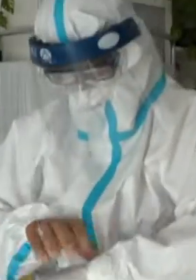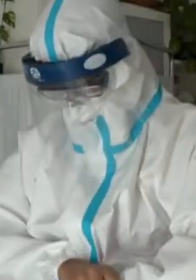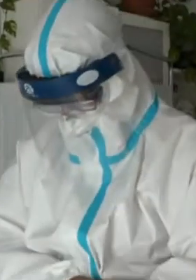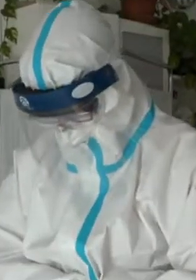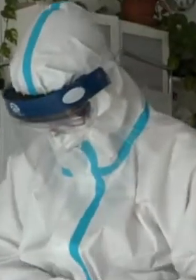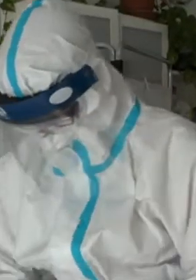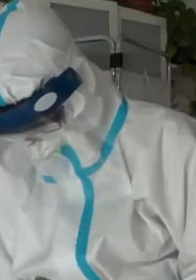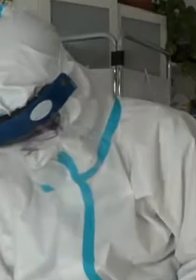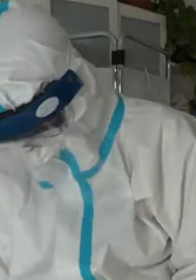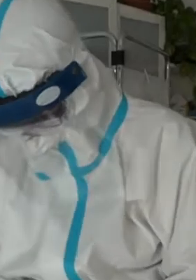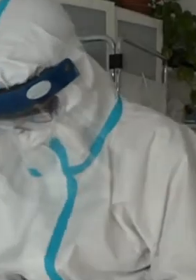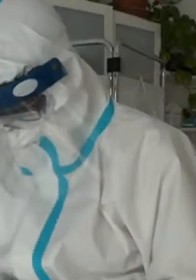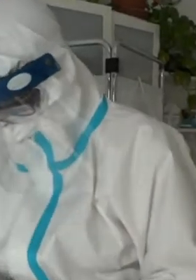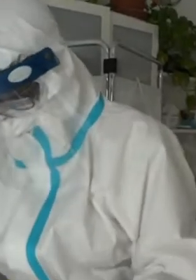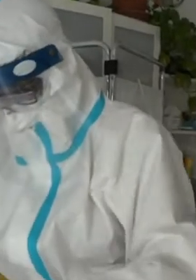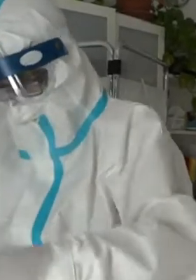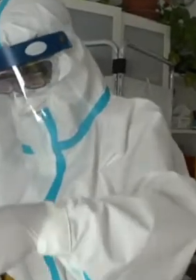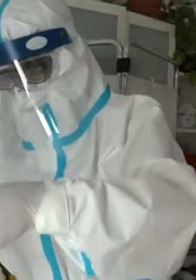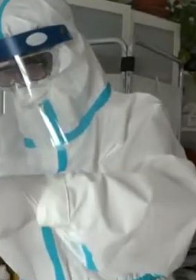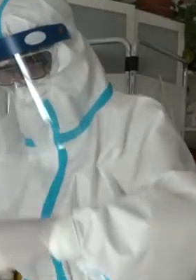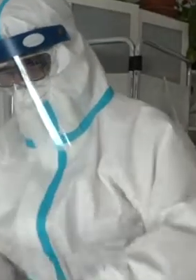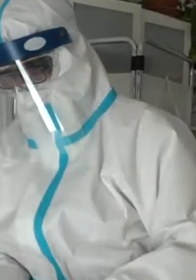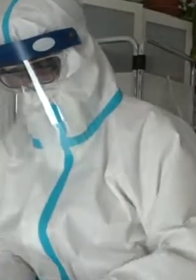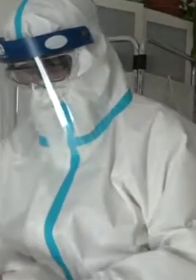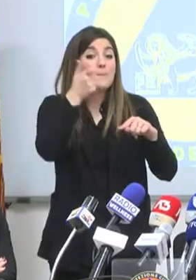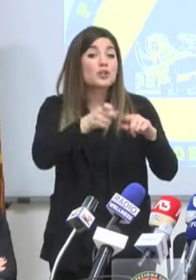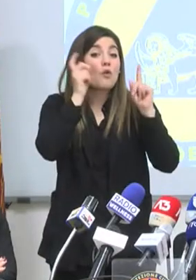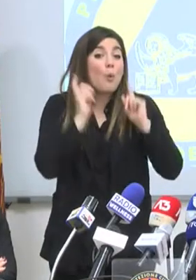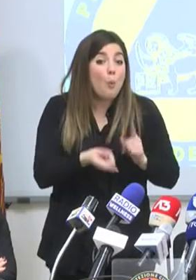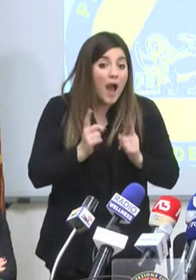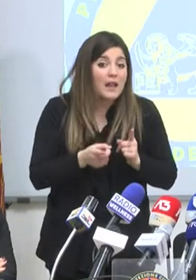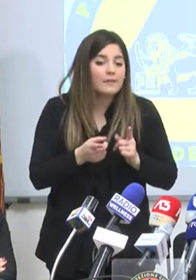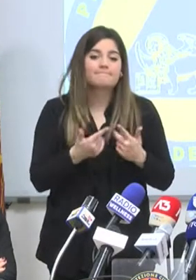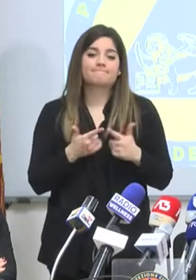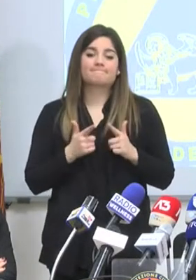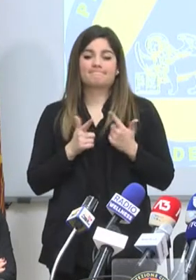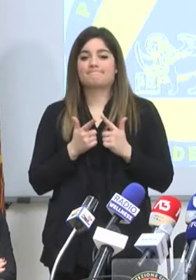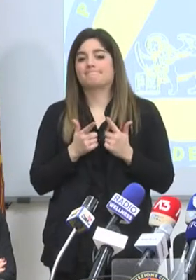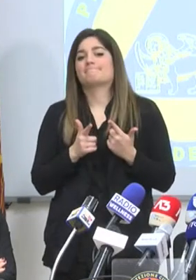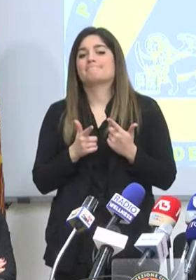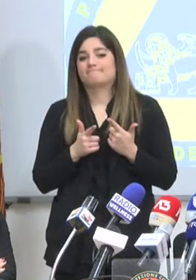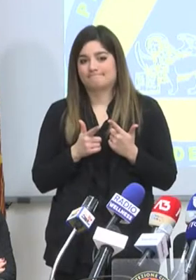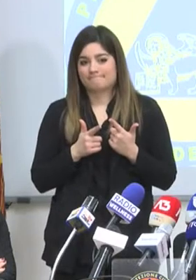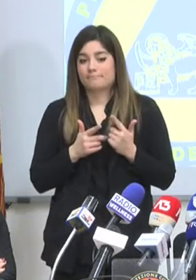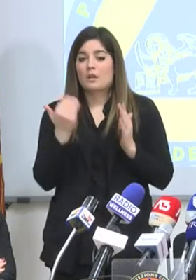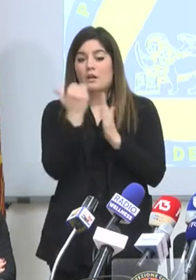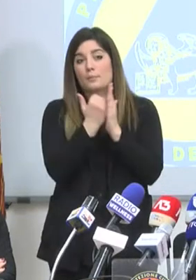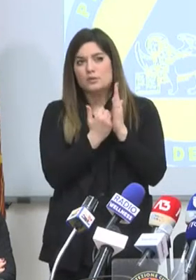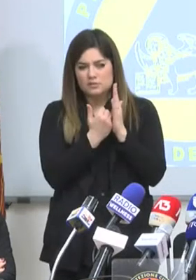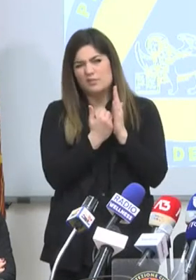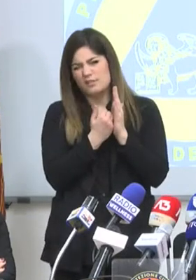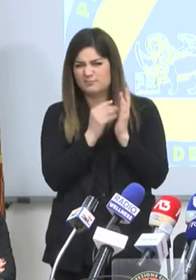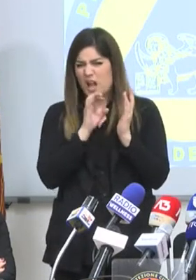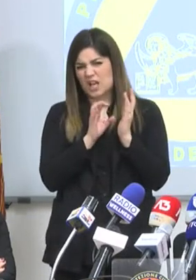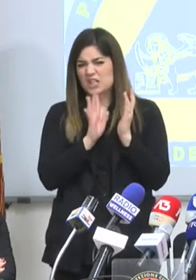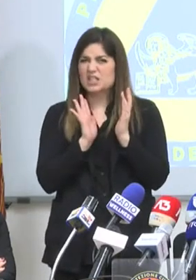di Piave, Riccardo Zumschi, questo è il parere degli esperti della regione. È un protocollo abbastanza aggressivo perché